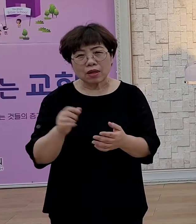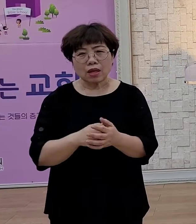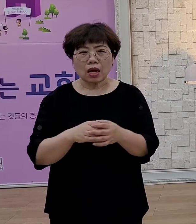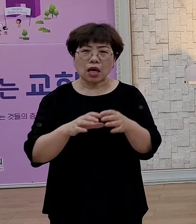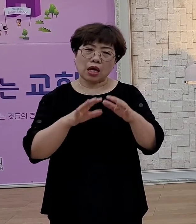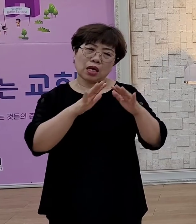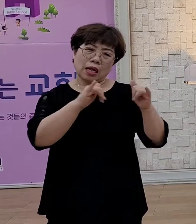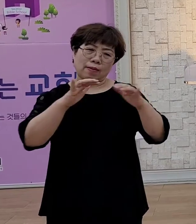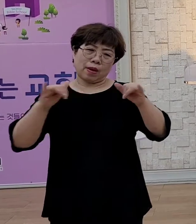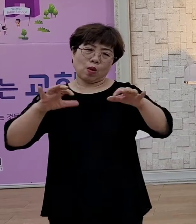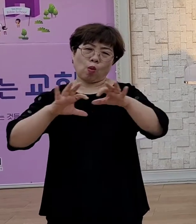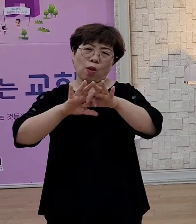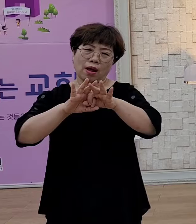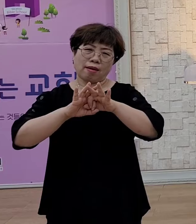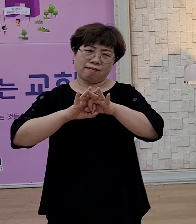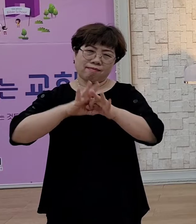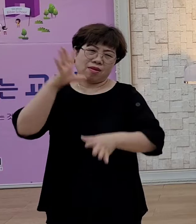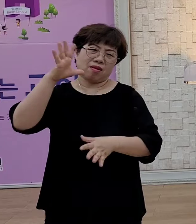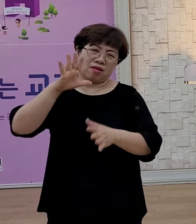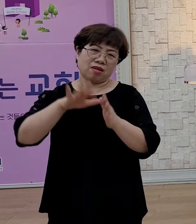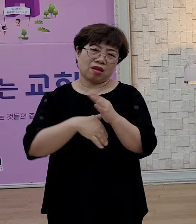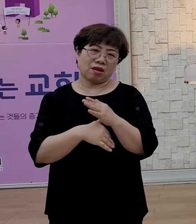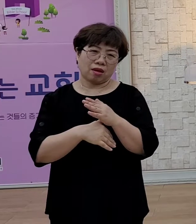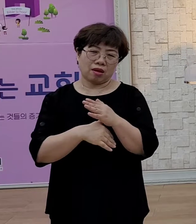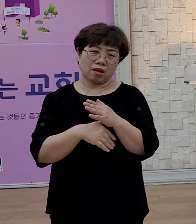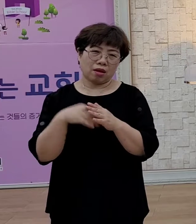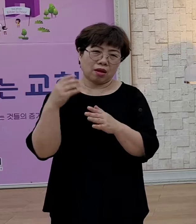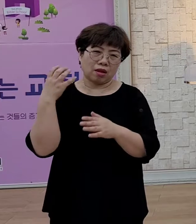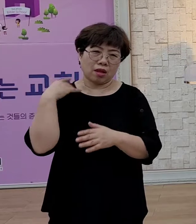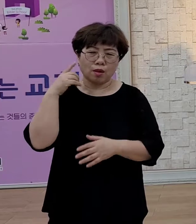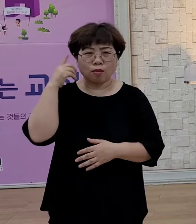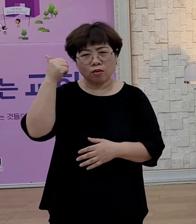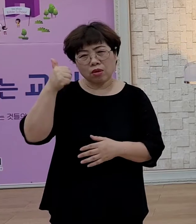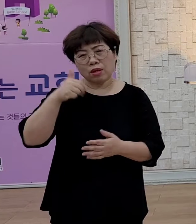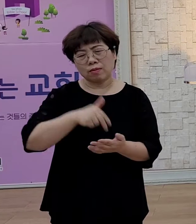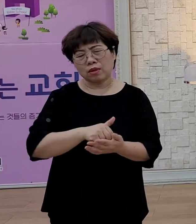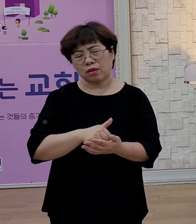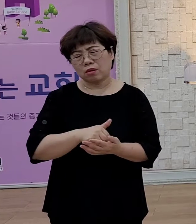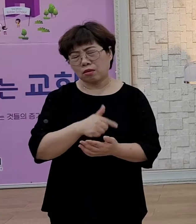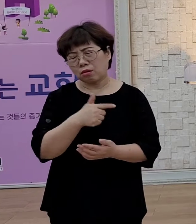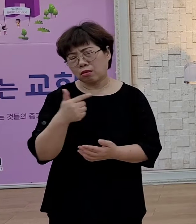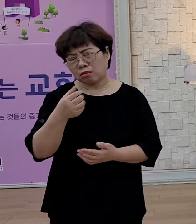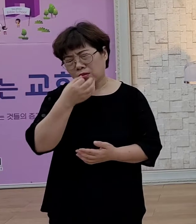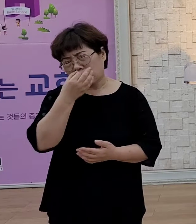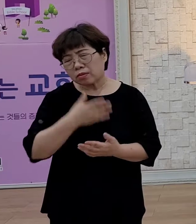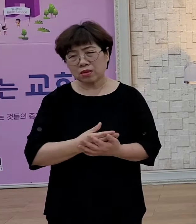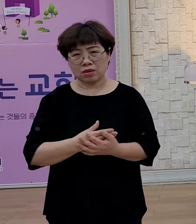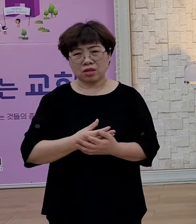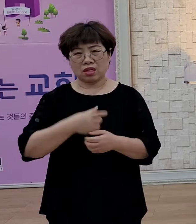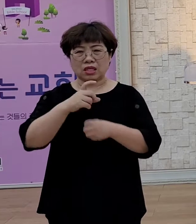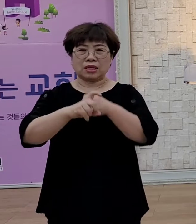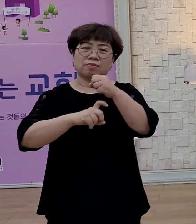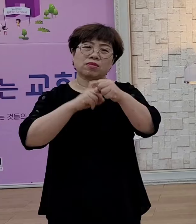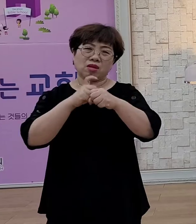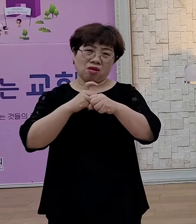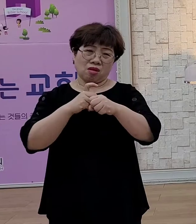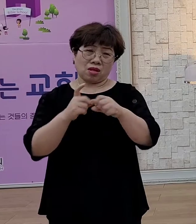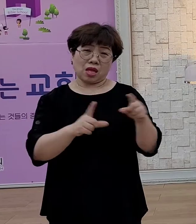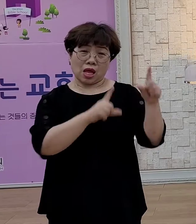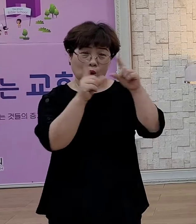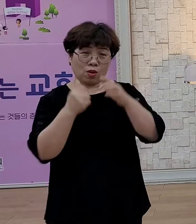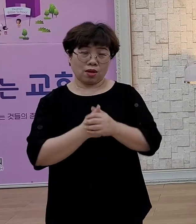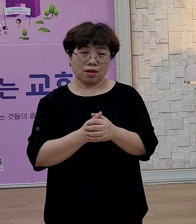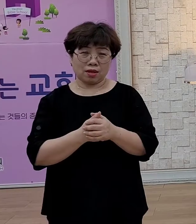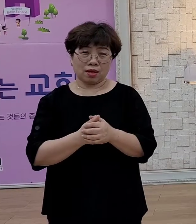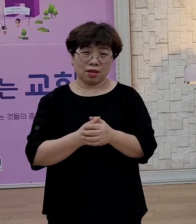이 관계가 깨지고 저는 한 번도 제 인생에 경험해보지 못한 10년이었어요. 저 싫다고 나가는